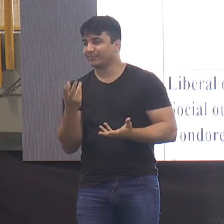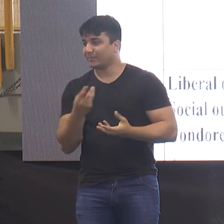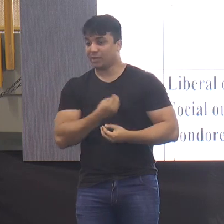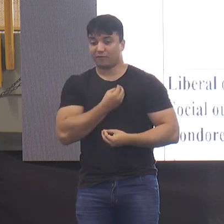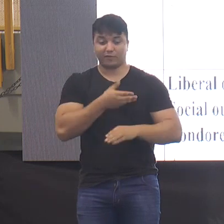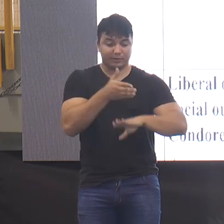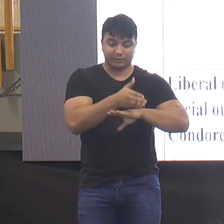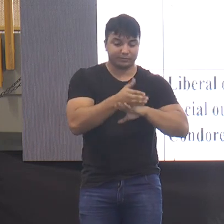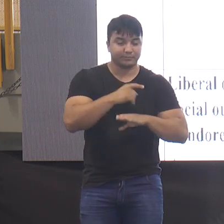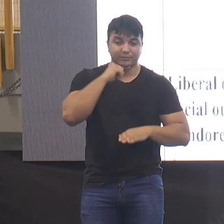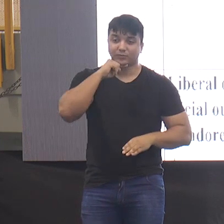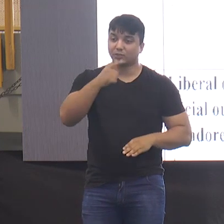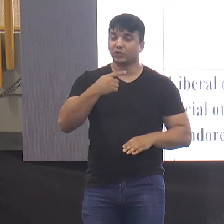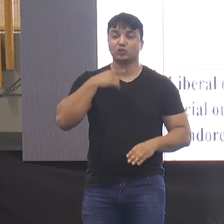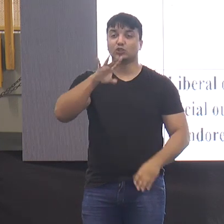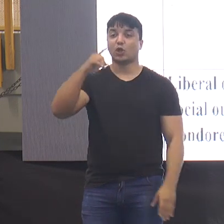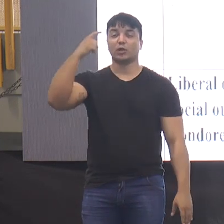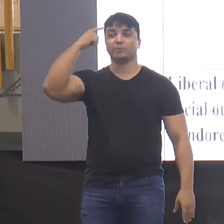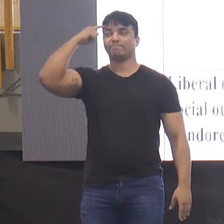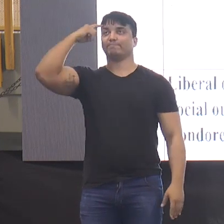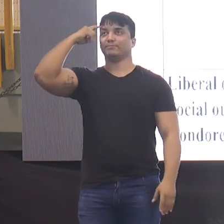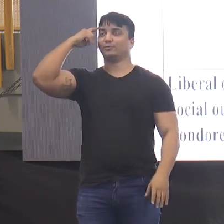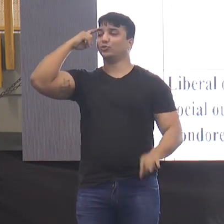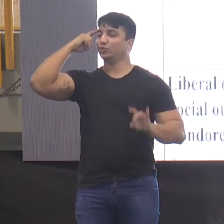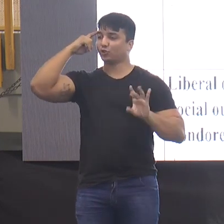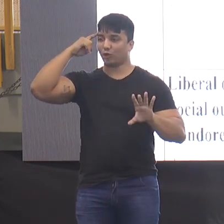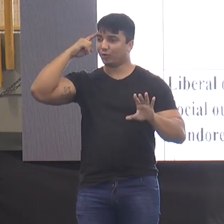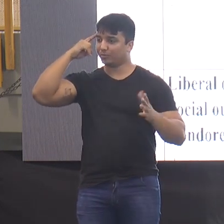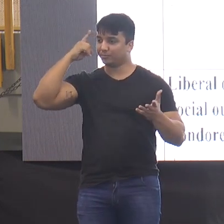na prática, ele está apenas na ideia.